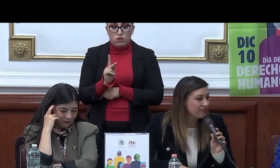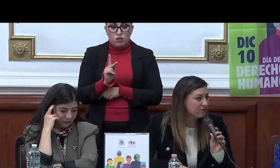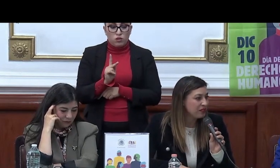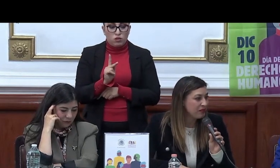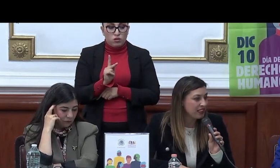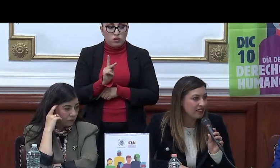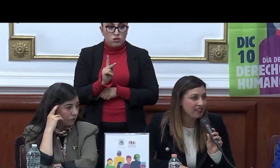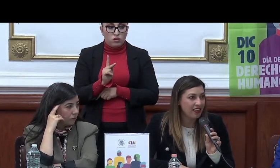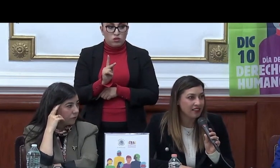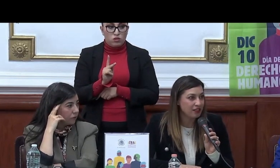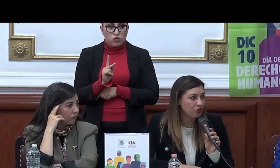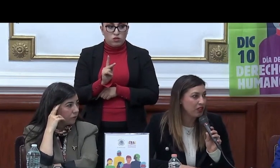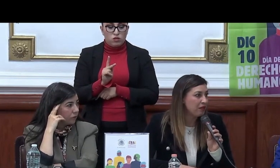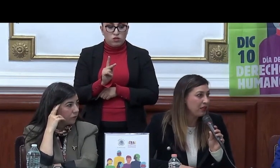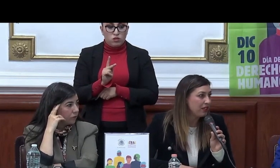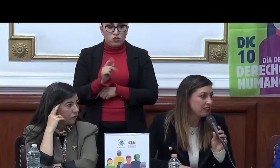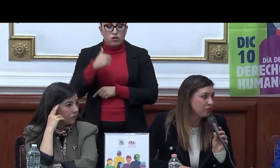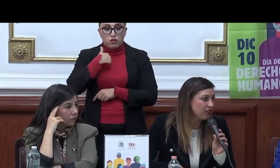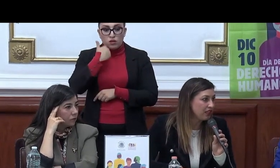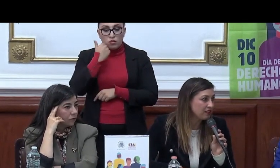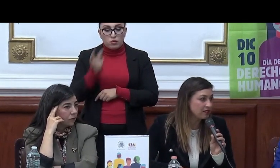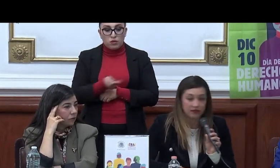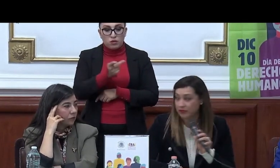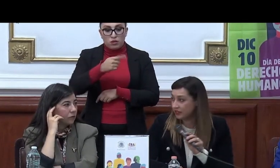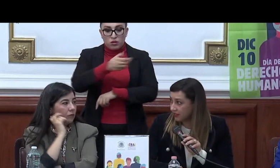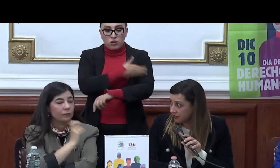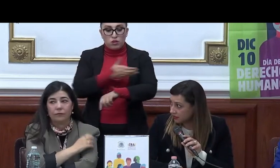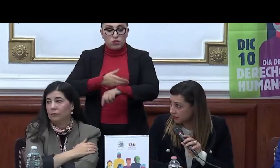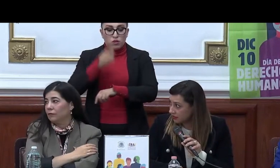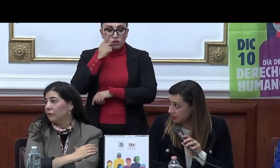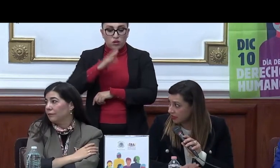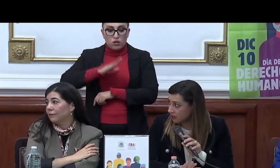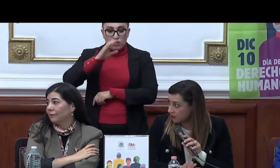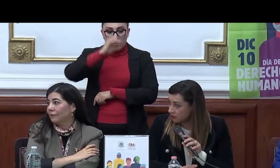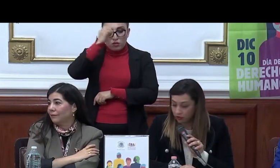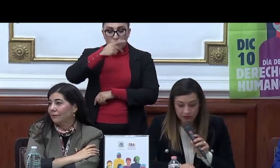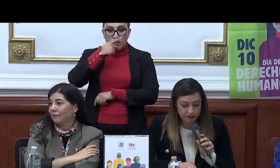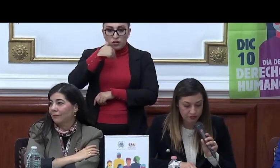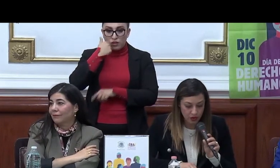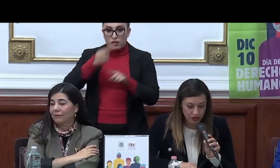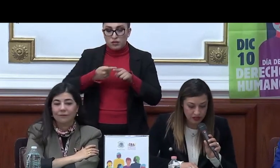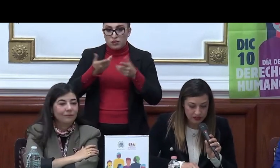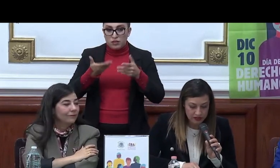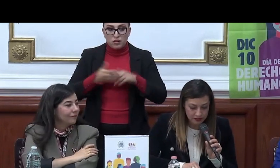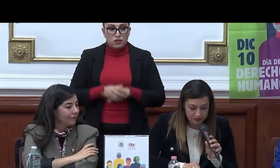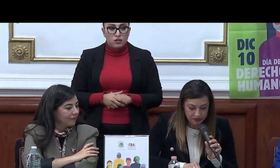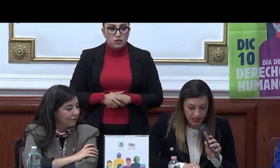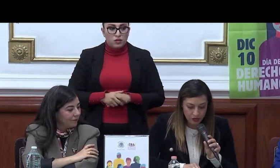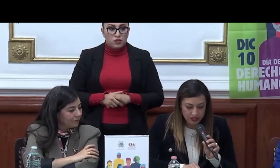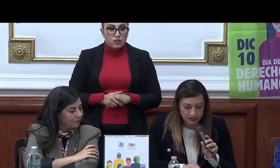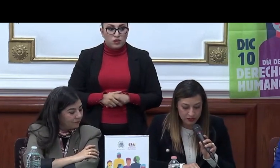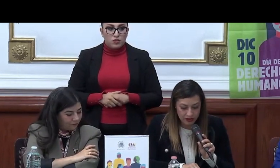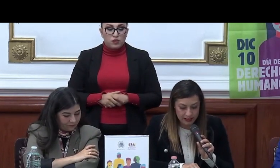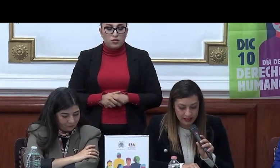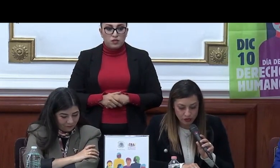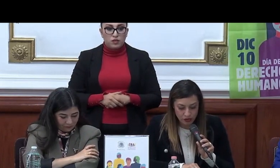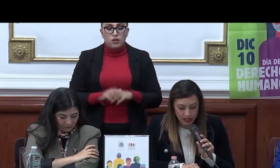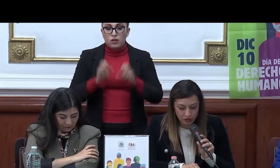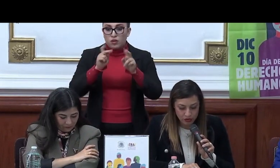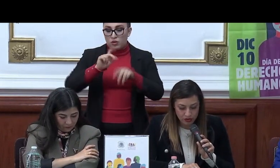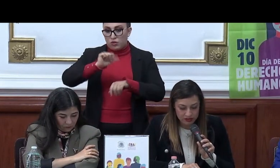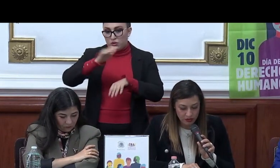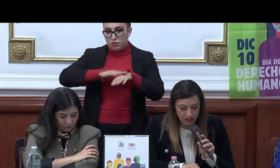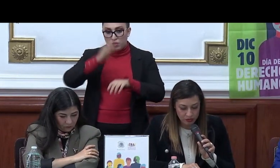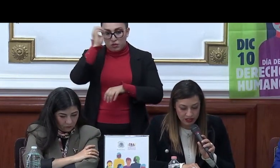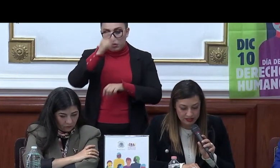quisiera invitar a hacer uso de la palabra a las diputadas presentes. ¿Alguien? ¿No? Ok. No existiendo quien haga uso de la